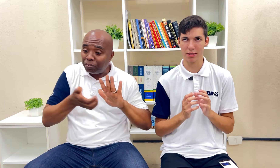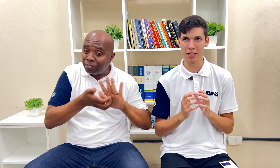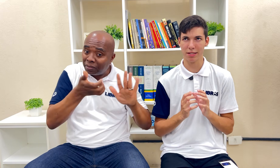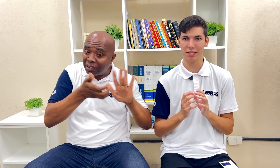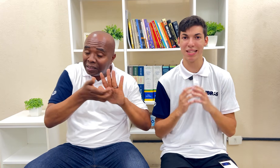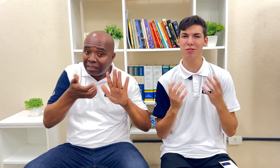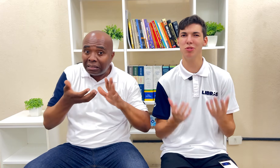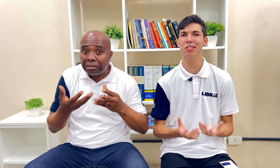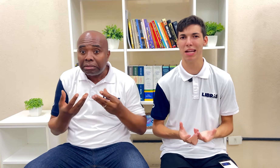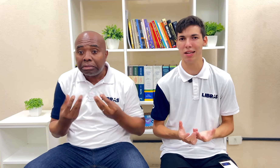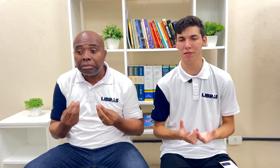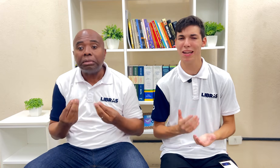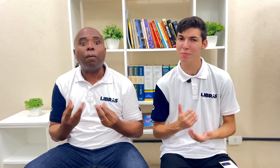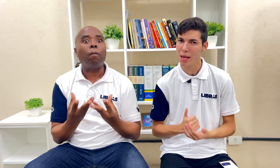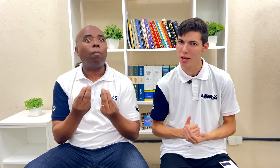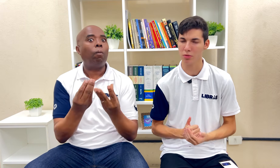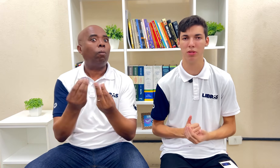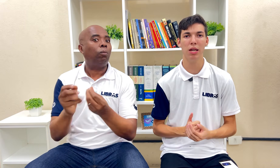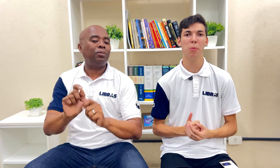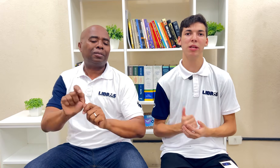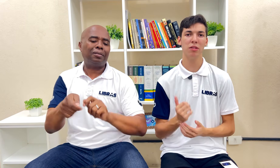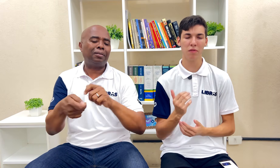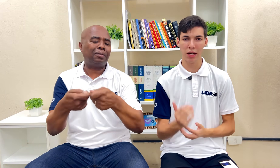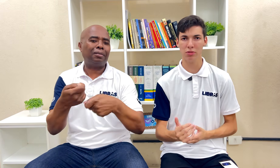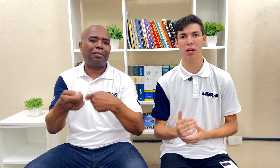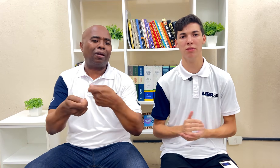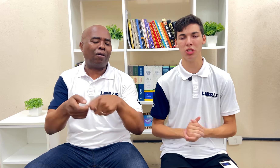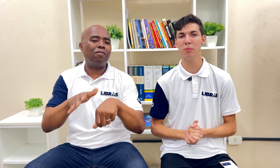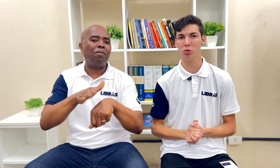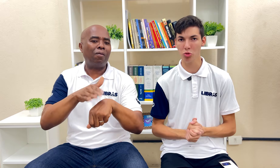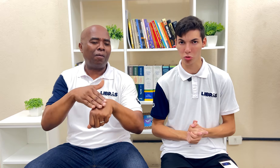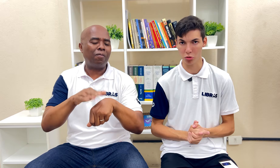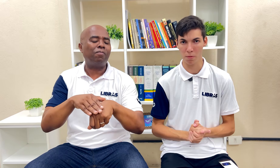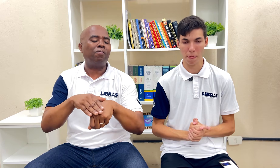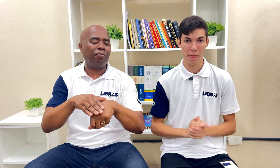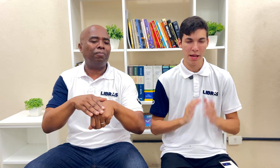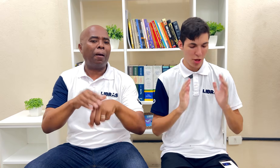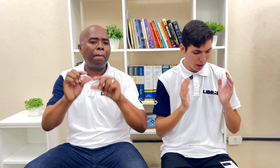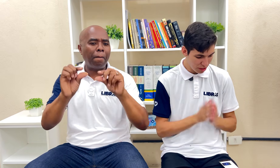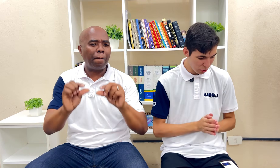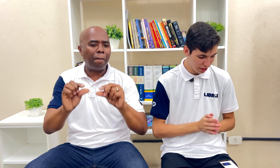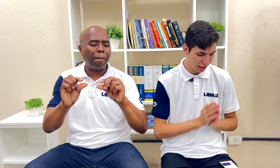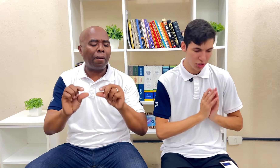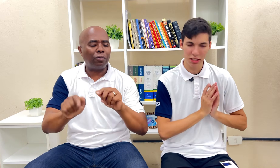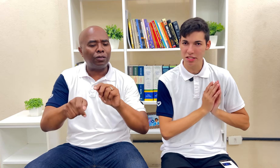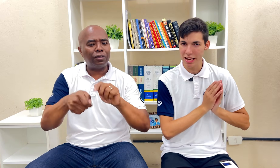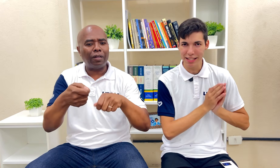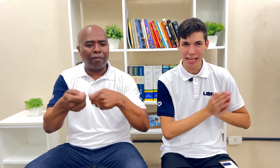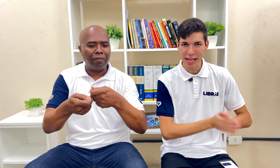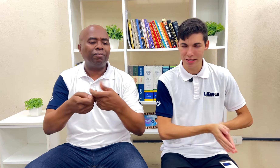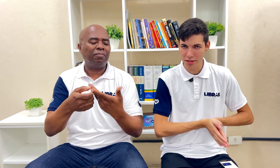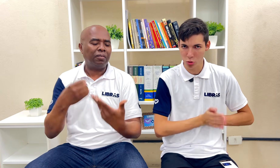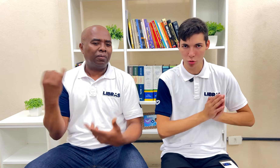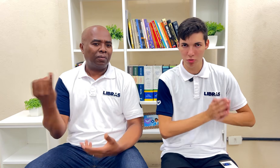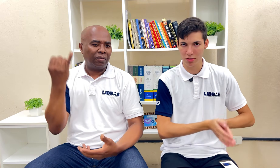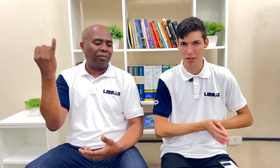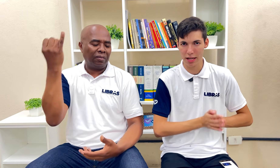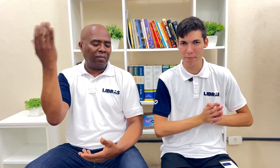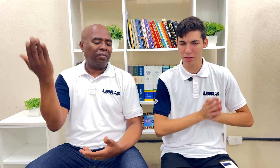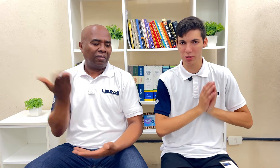esse excesso de sinais, faz menos, porque isso vai ajudar no entendimento do surdo. E o mais importante, que sem esses todos, mesmo que